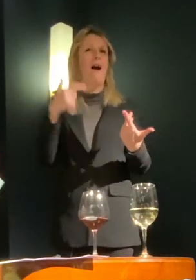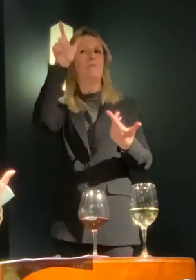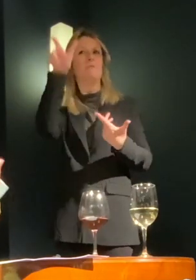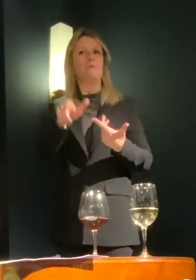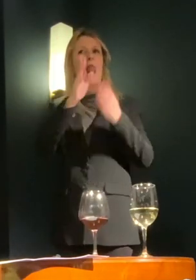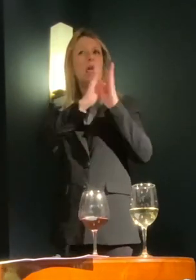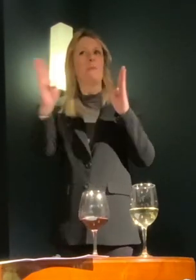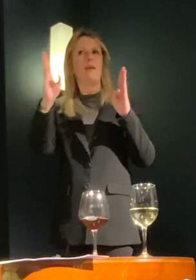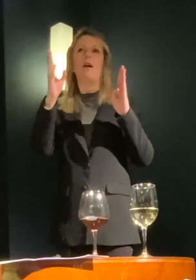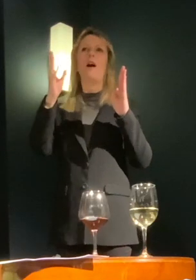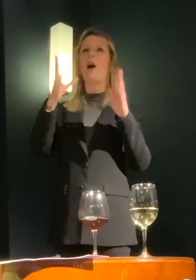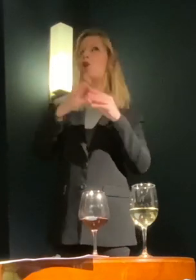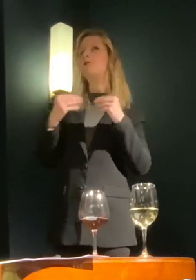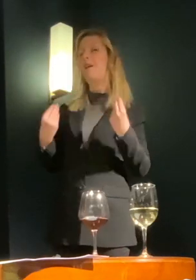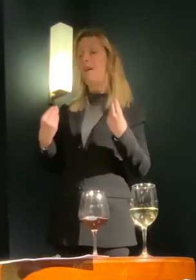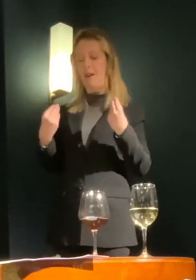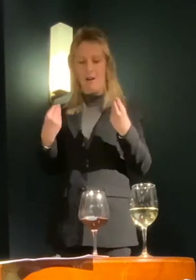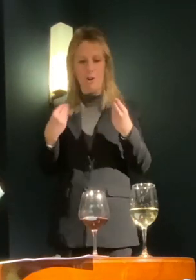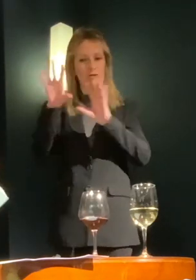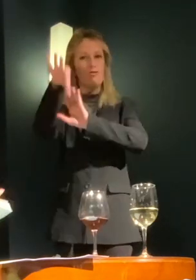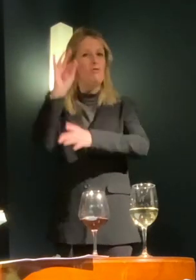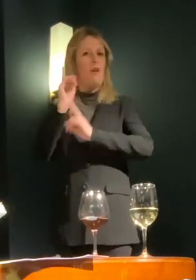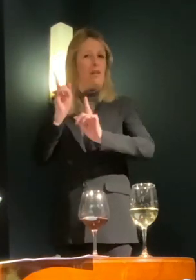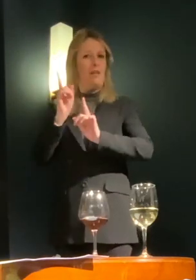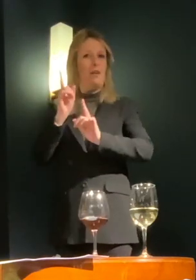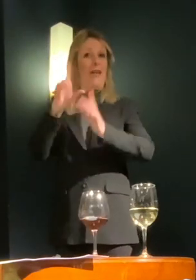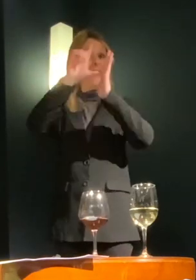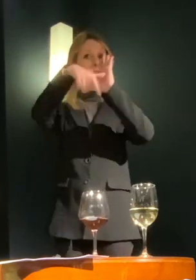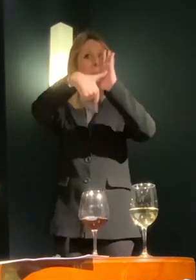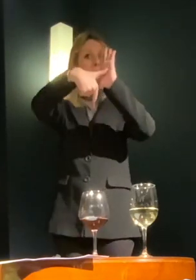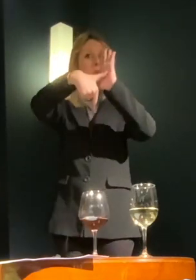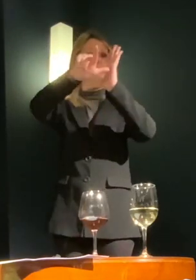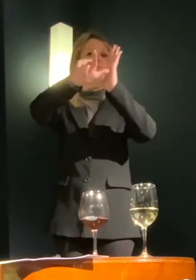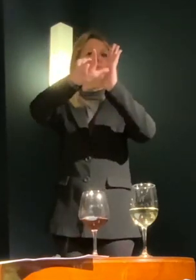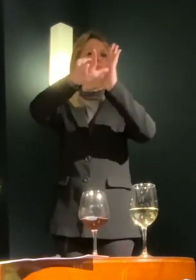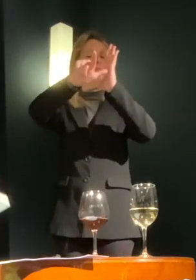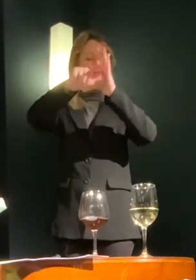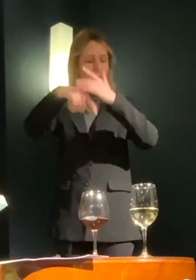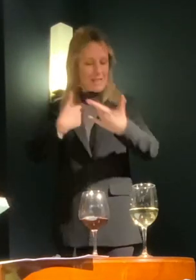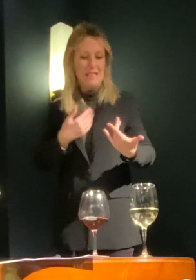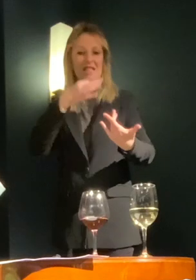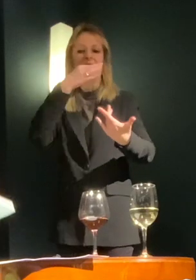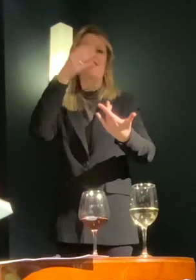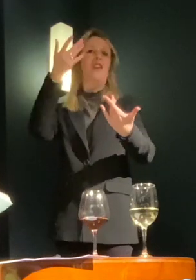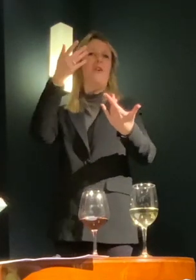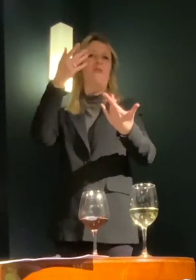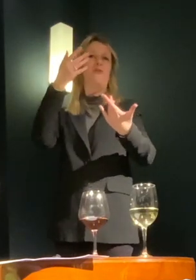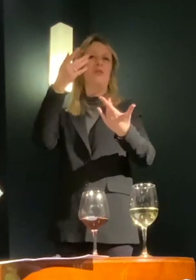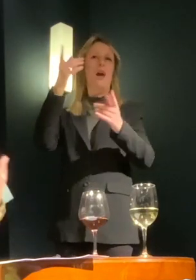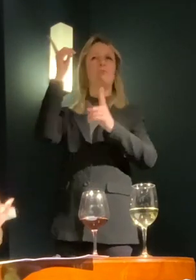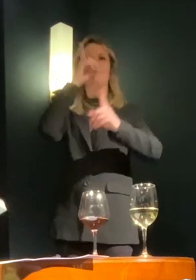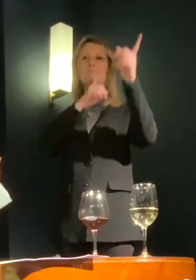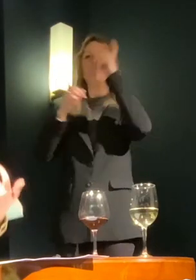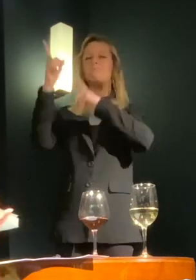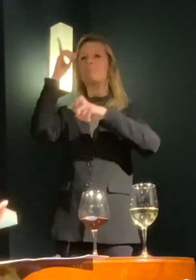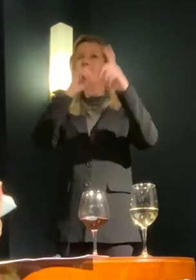tendenzialmente, o cosa possono scegliere di fare? Di fermare il tempo e quindi di non curarsi troppo della data